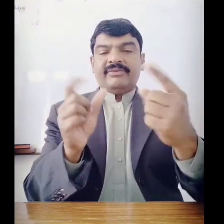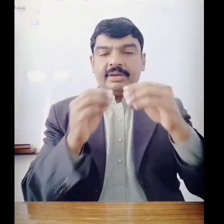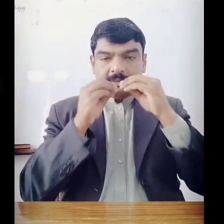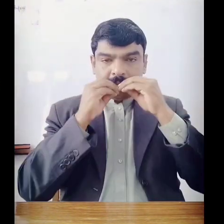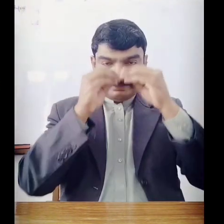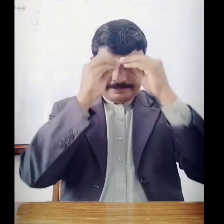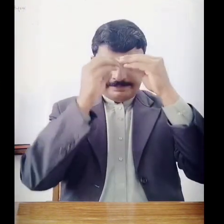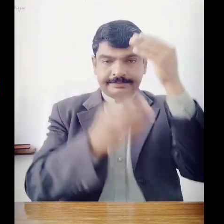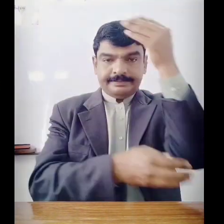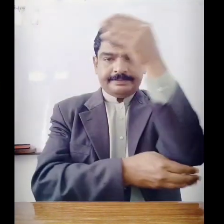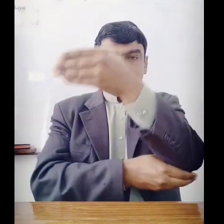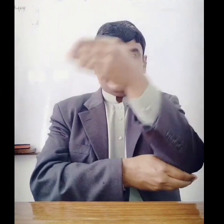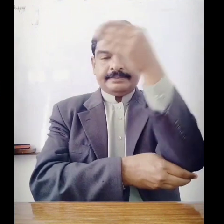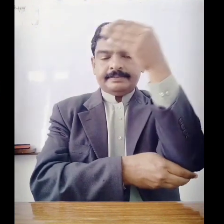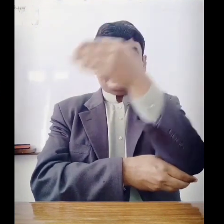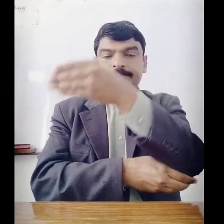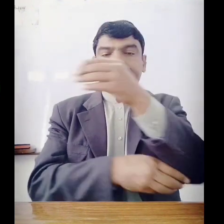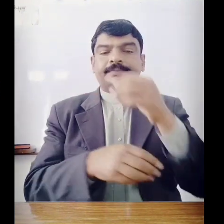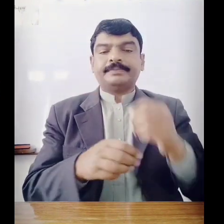रबियुल अव्वल।